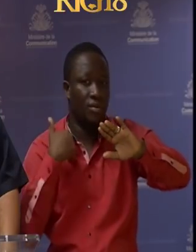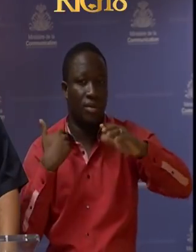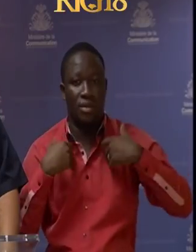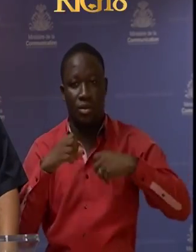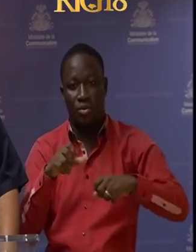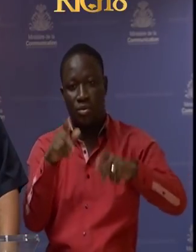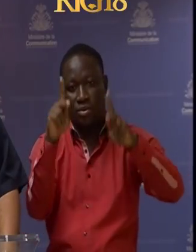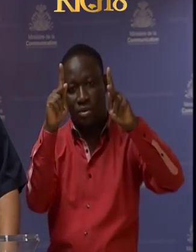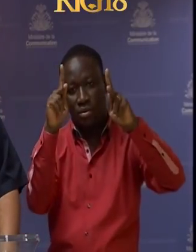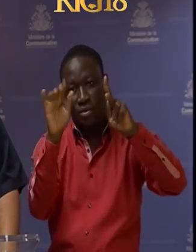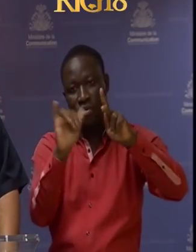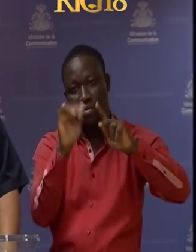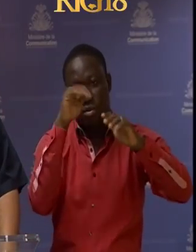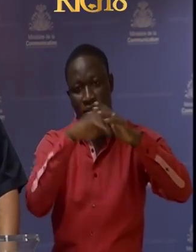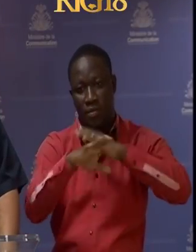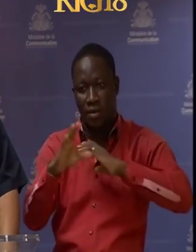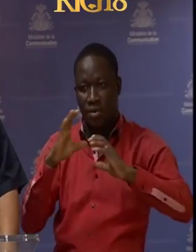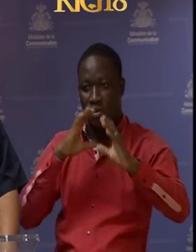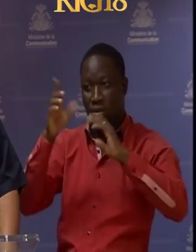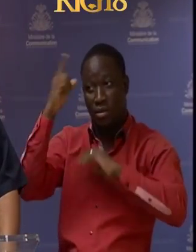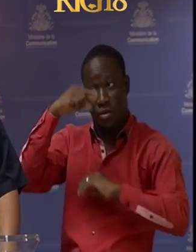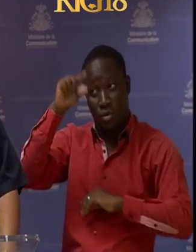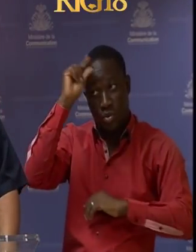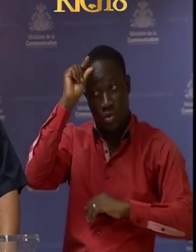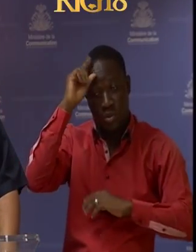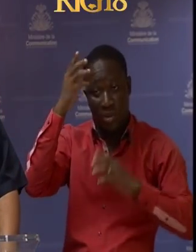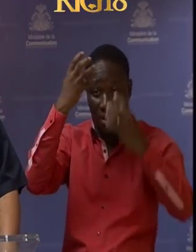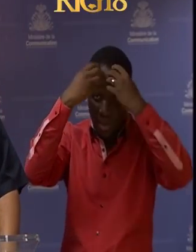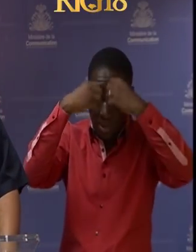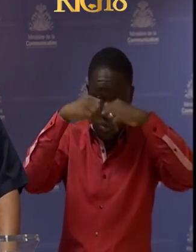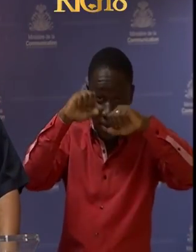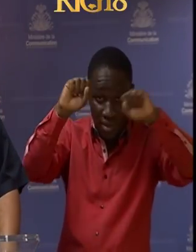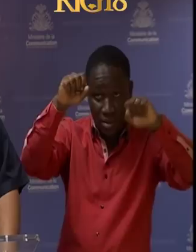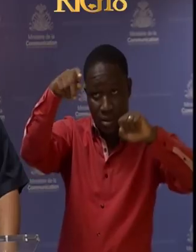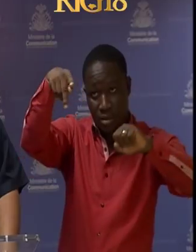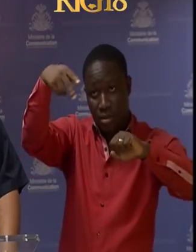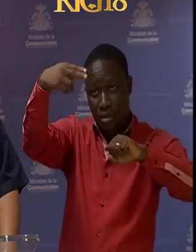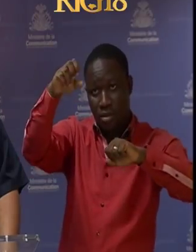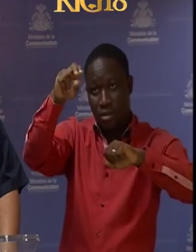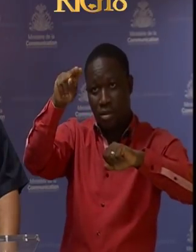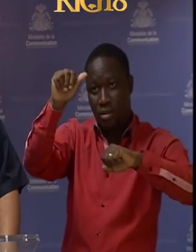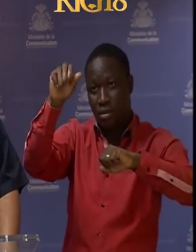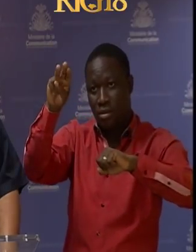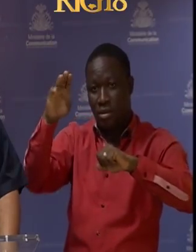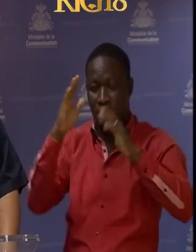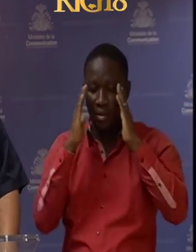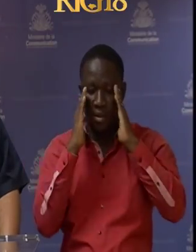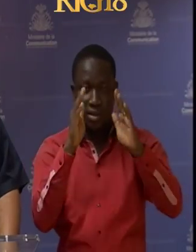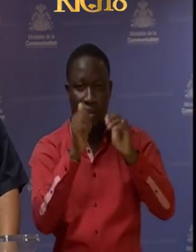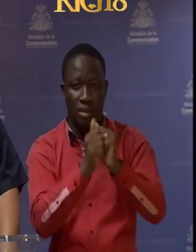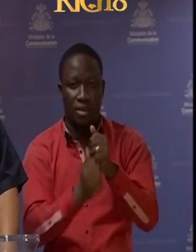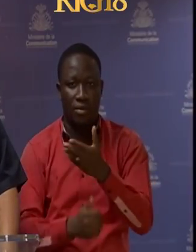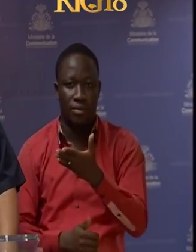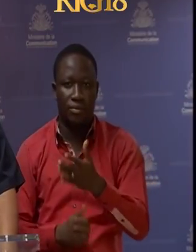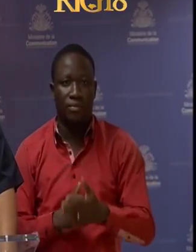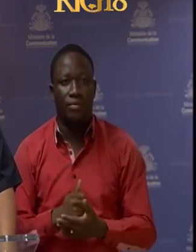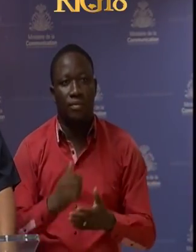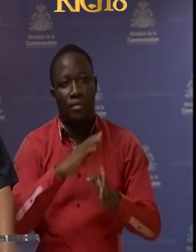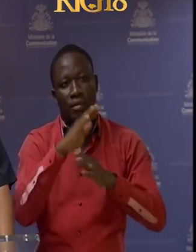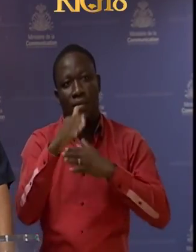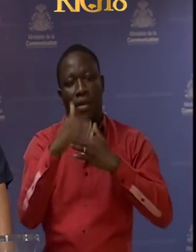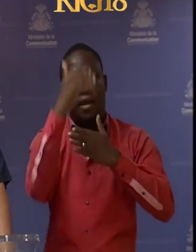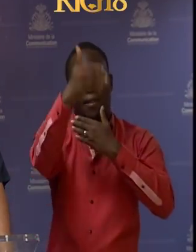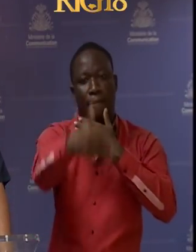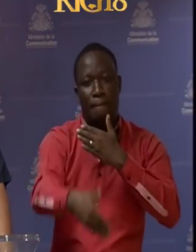chance même dans conseil de gouvernement te gen président Fenam nan qui t'a assisté à conseil de gouvernement et tout de suite